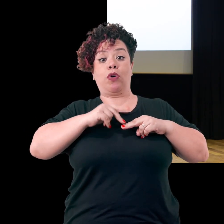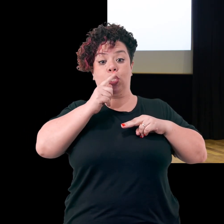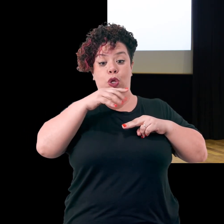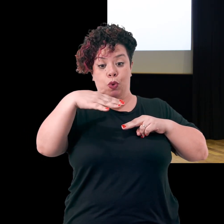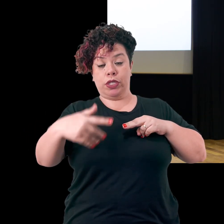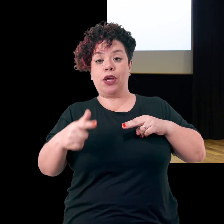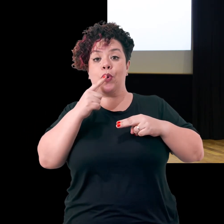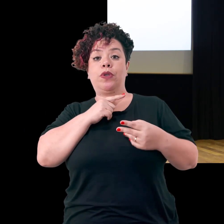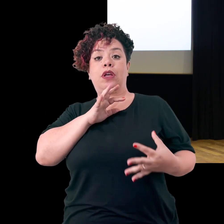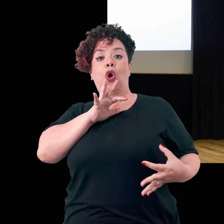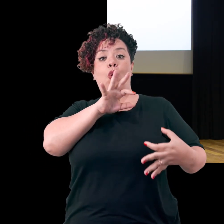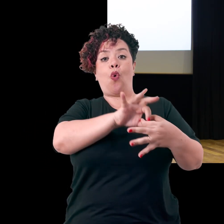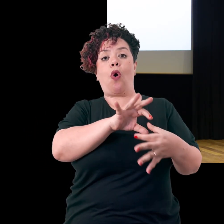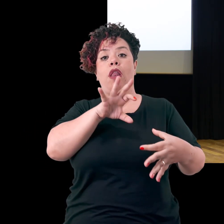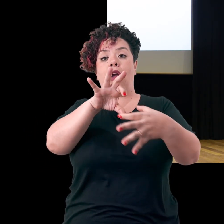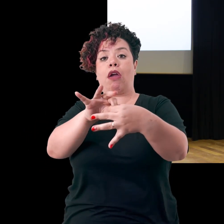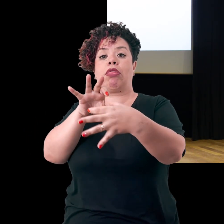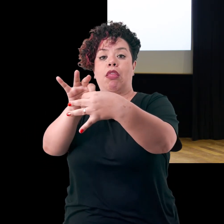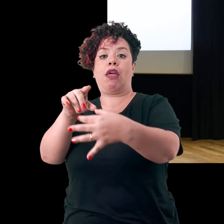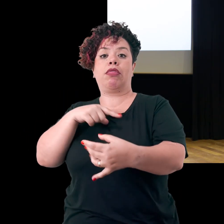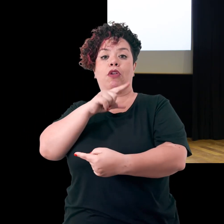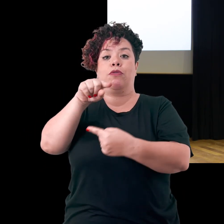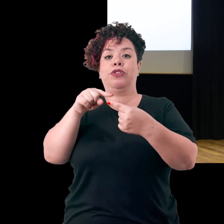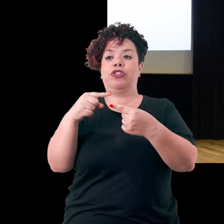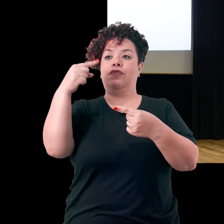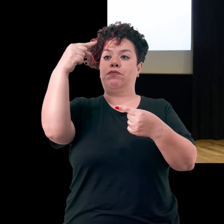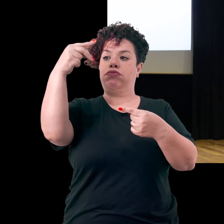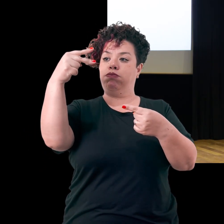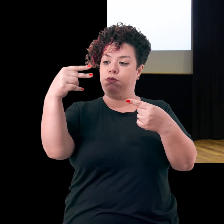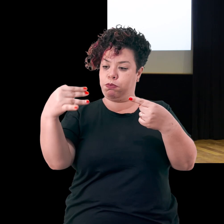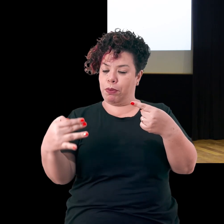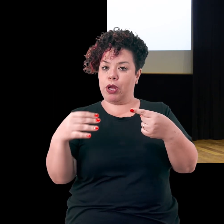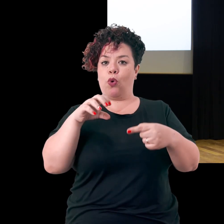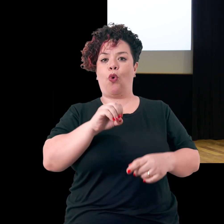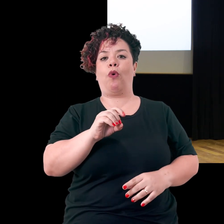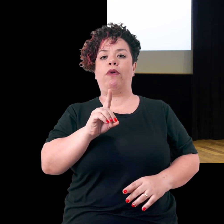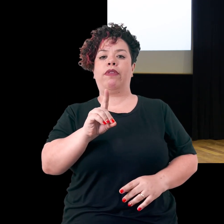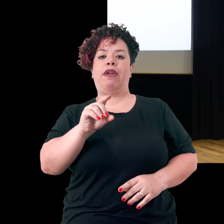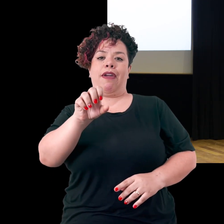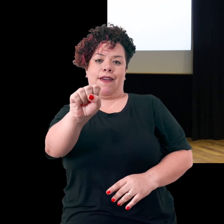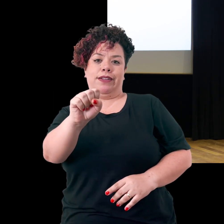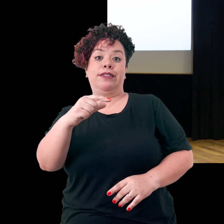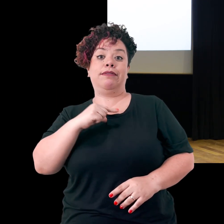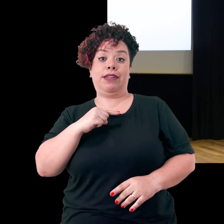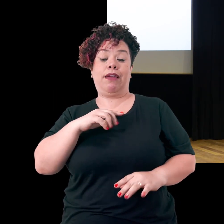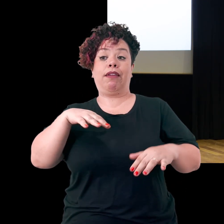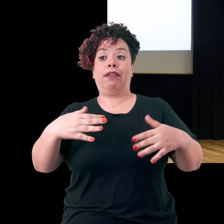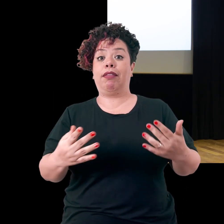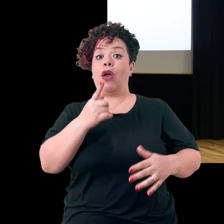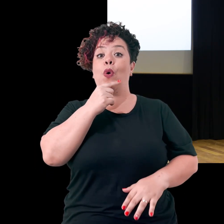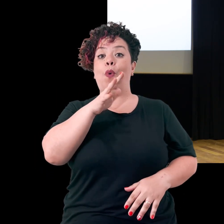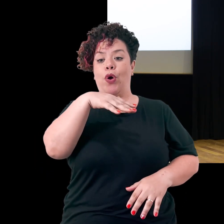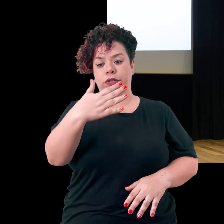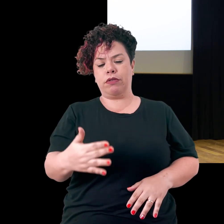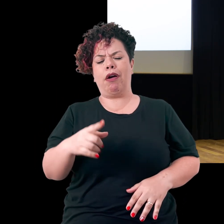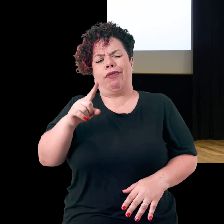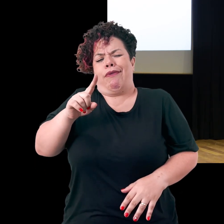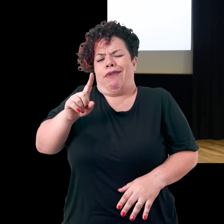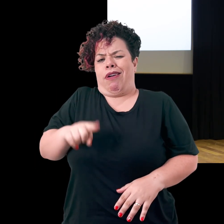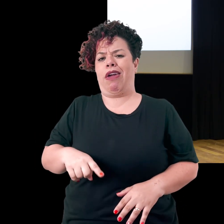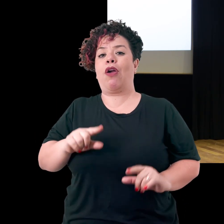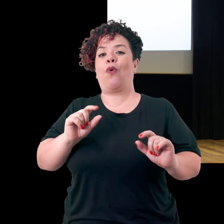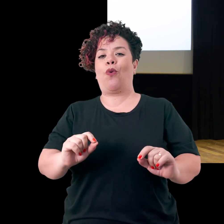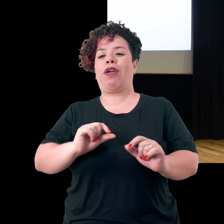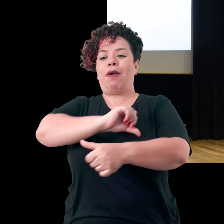dialoga com todos os outros 16 Objetivos de Desenvolvimento Sustentável. Então, o oceano é, sim, um